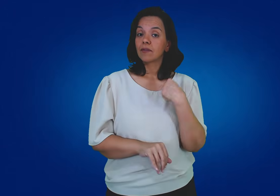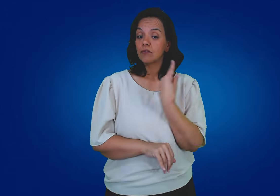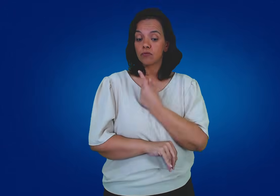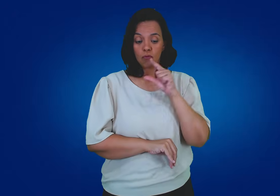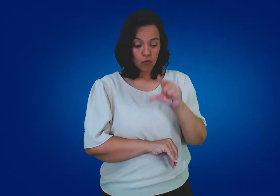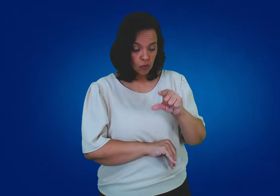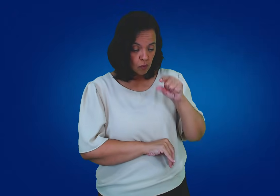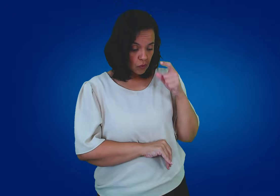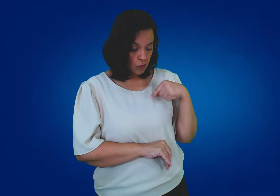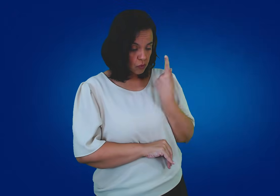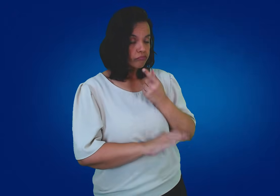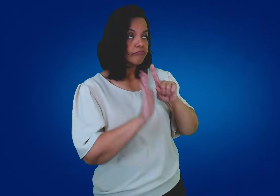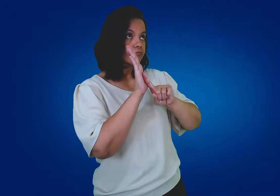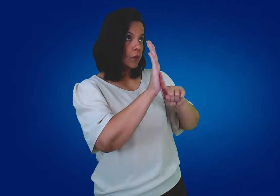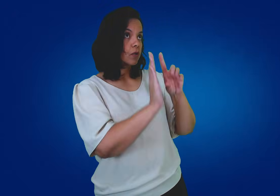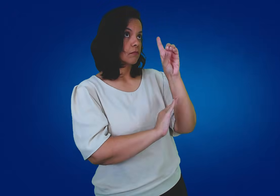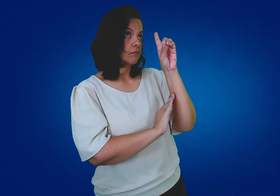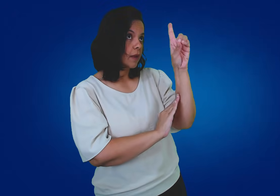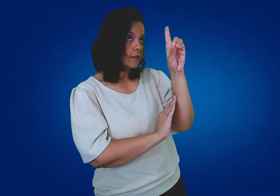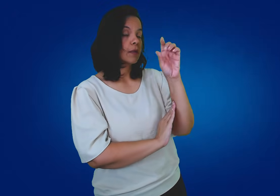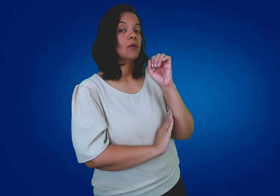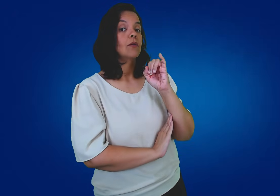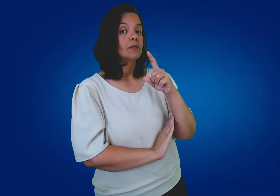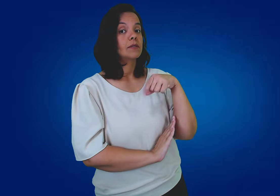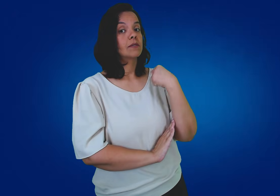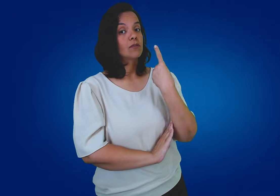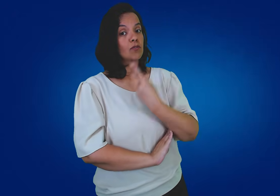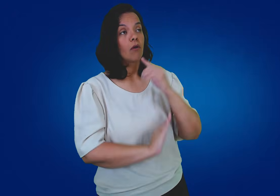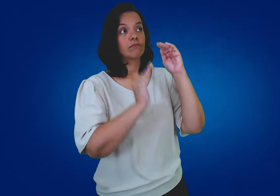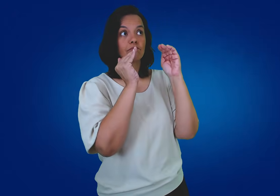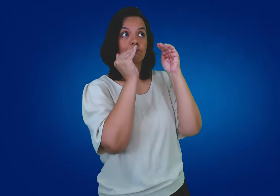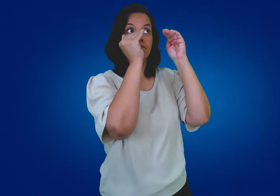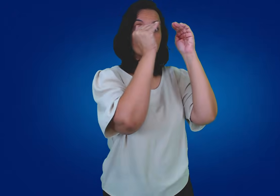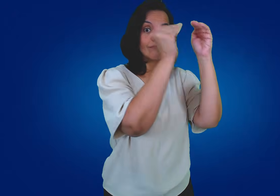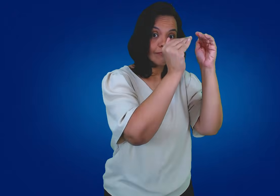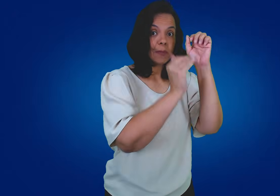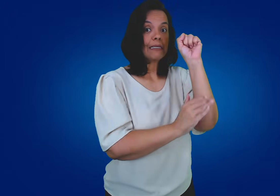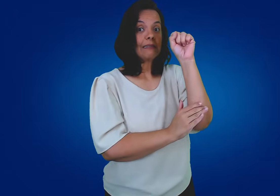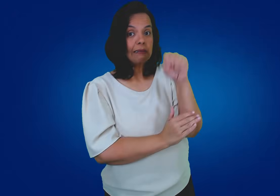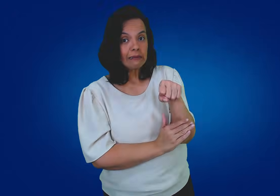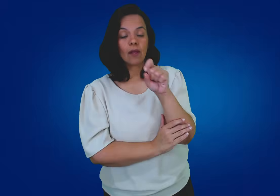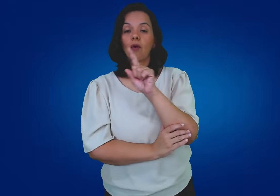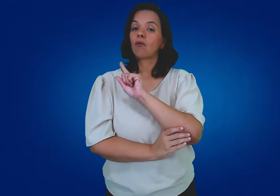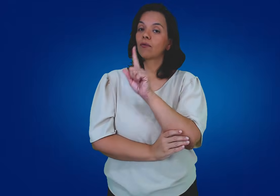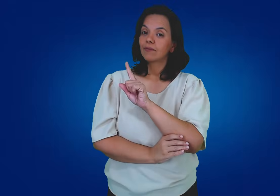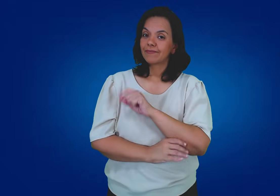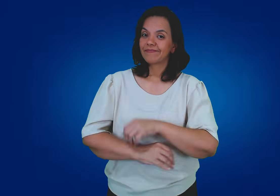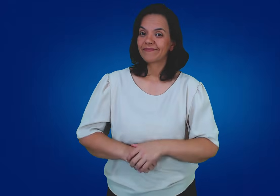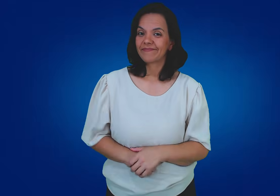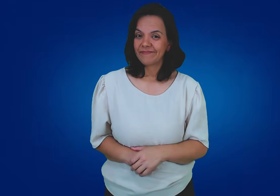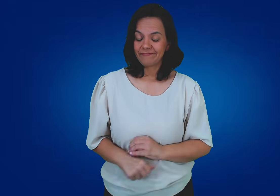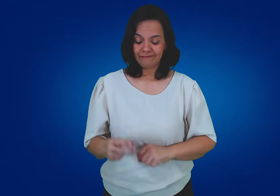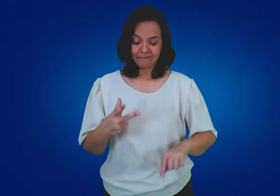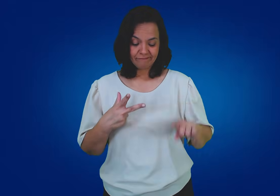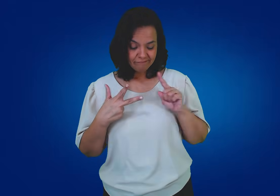pois são através das nossas escolhas que nós mostramos a Deus o quanto nós somos obedientes.